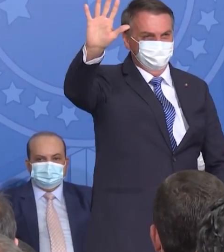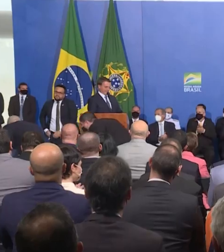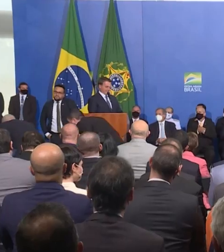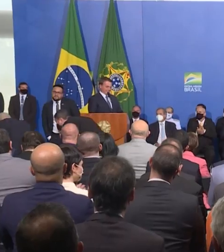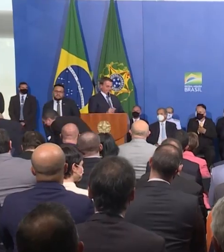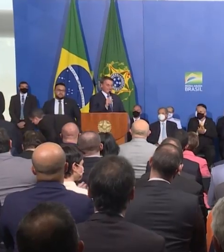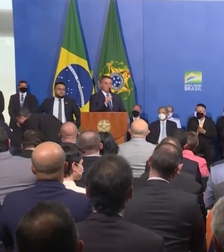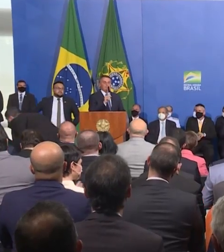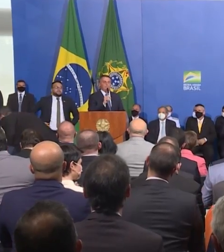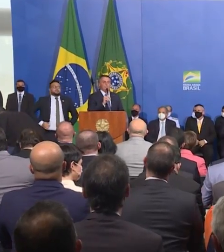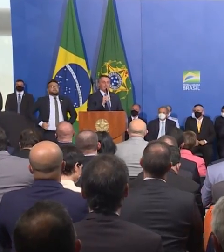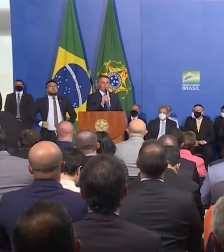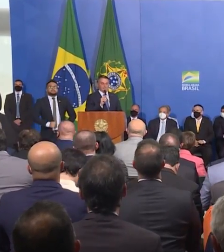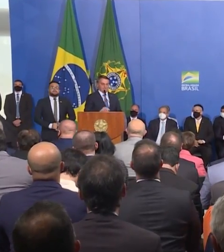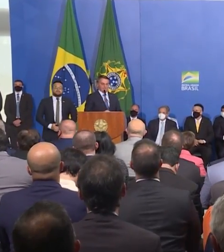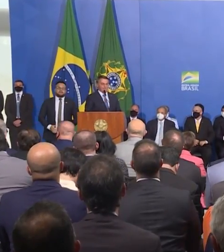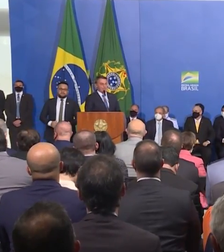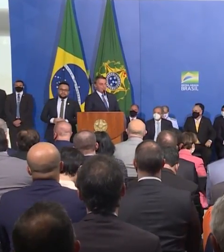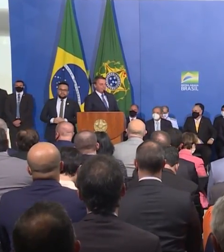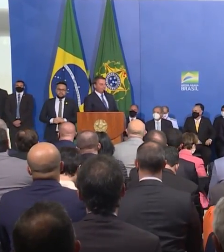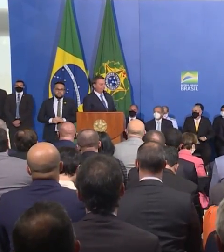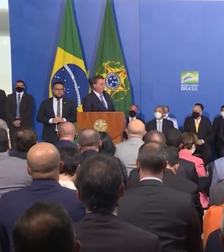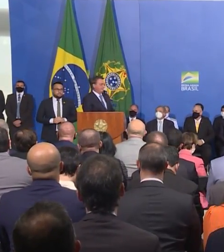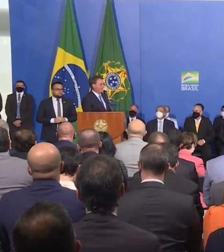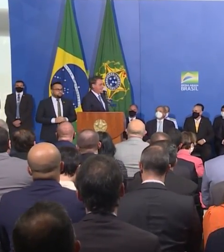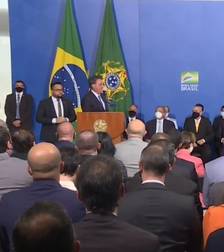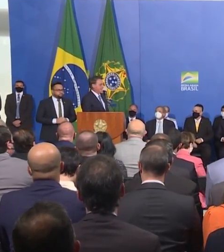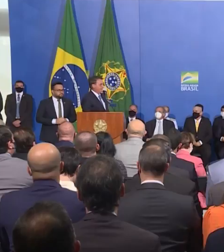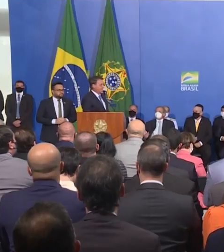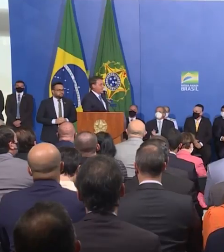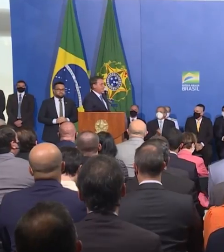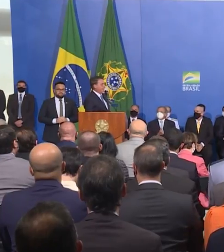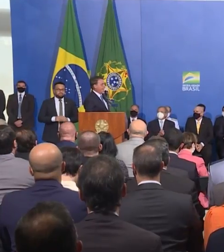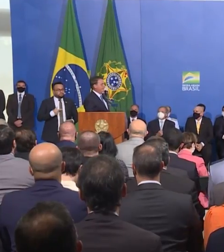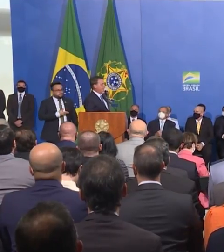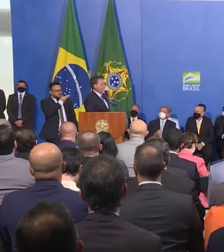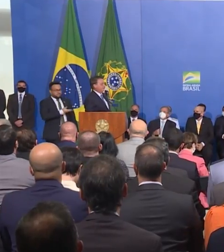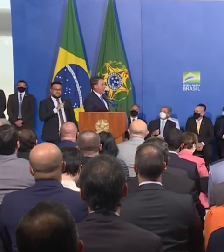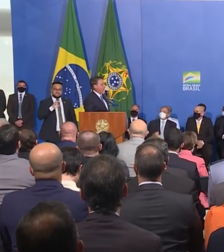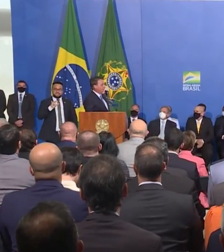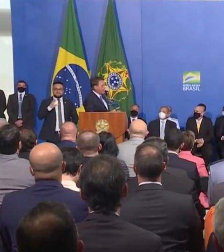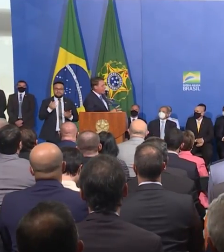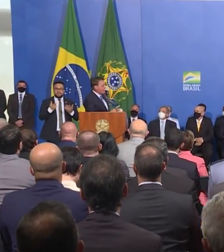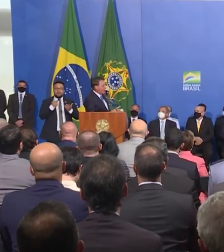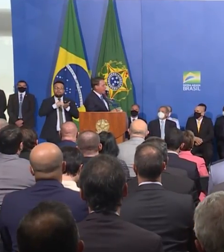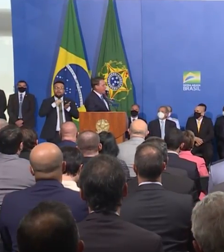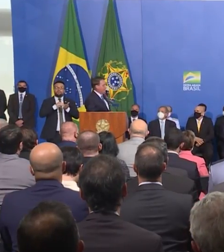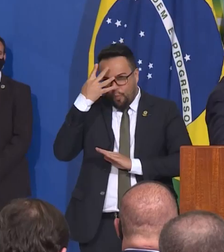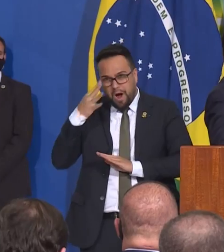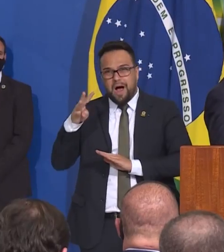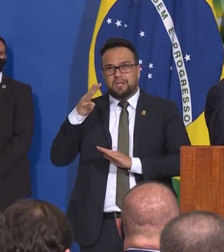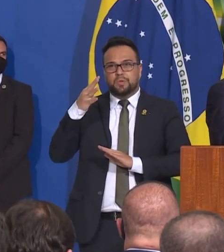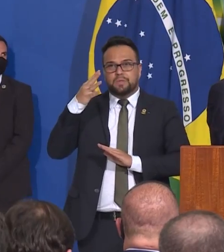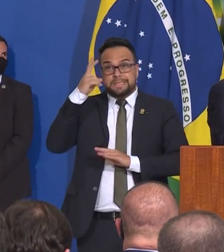ordenó el miércoles investigar al presidente de brasil por los crímenes de calumnia e incitación al crimen debido a sus cuestionamientos